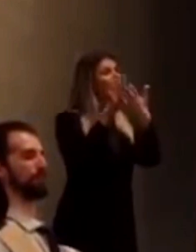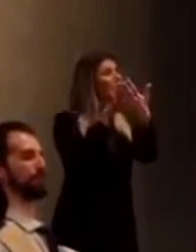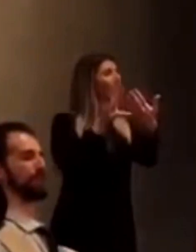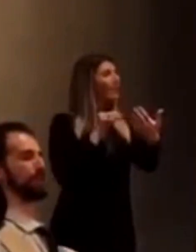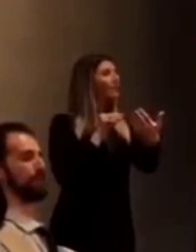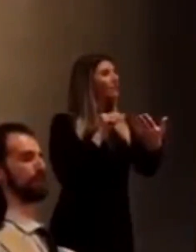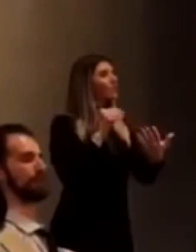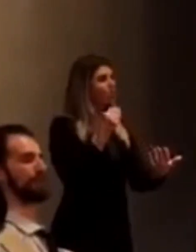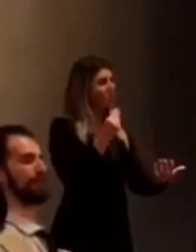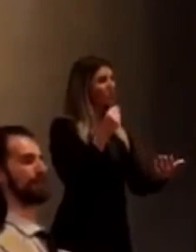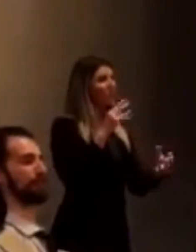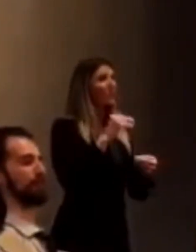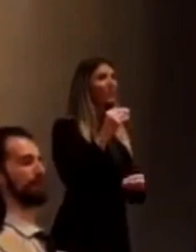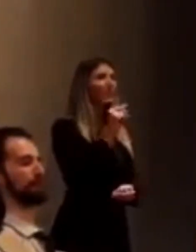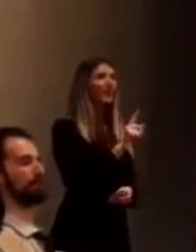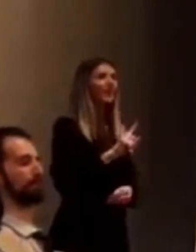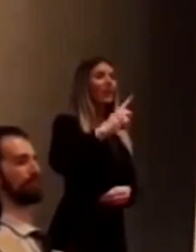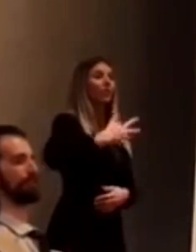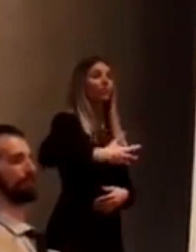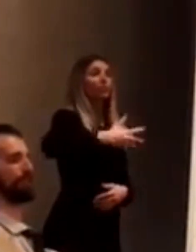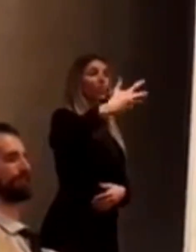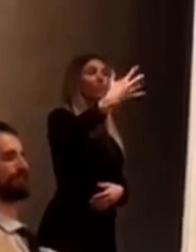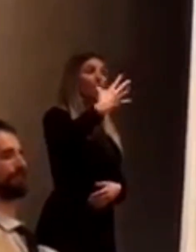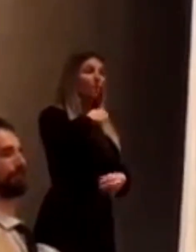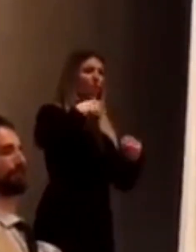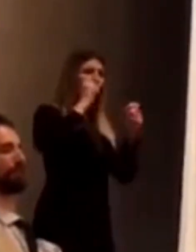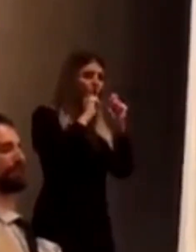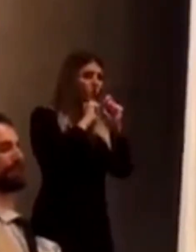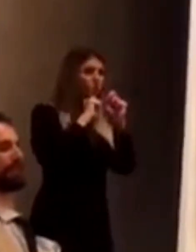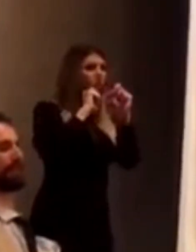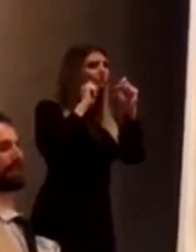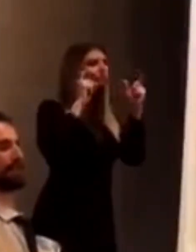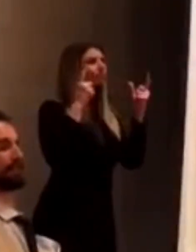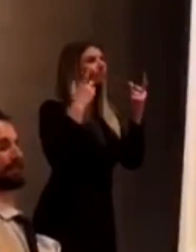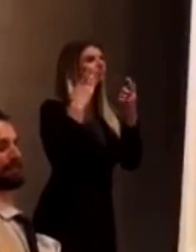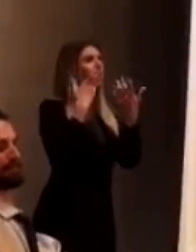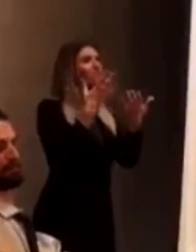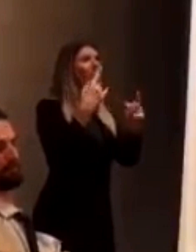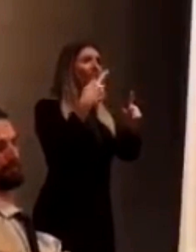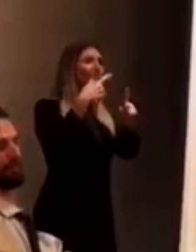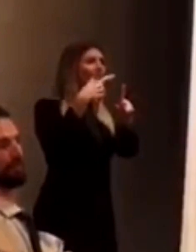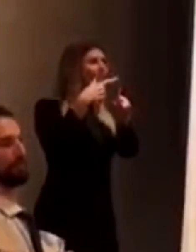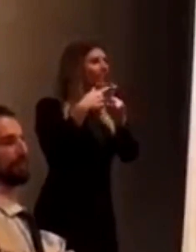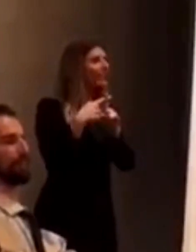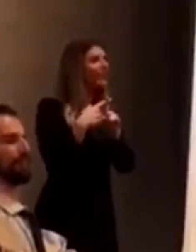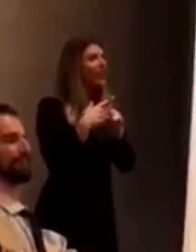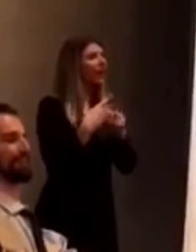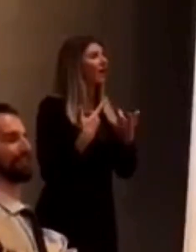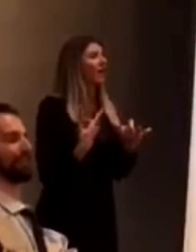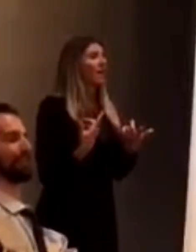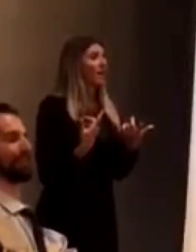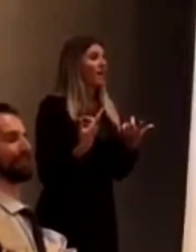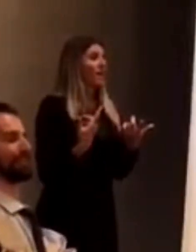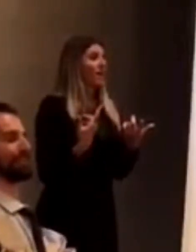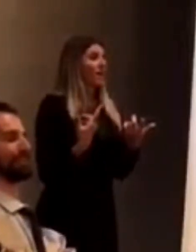που πραγματικά με εντυπωσίασε πολύ θετικά στη μετέπειτα